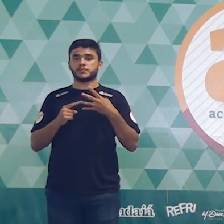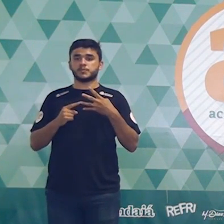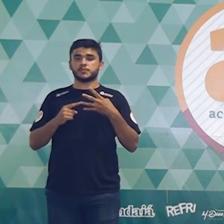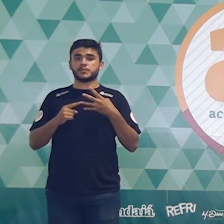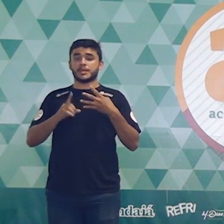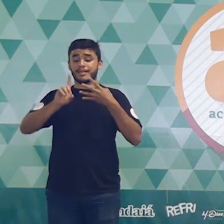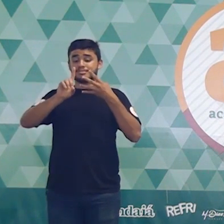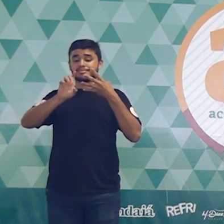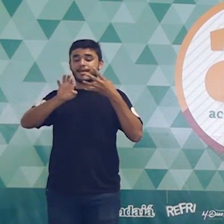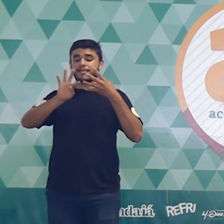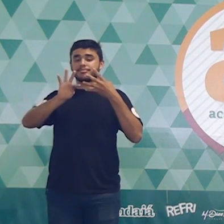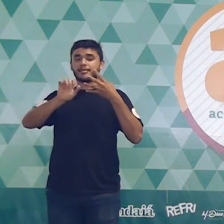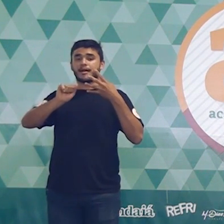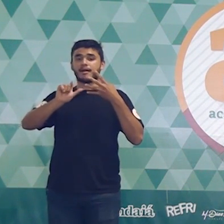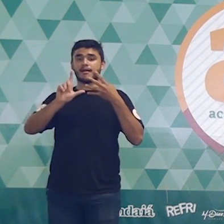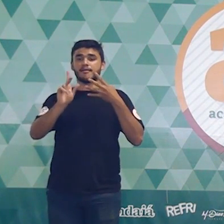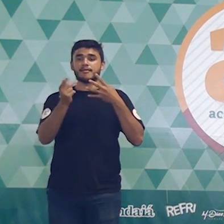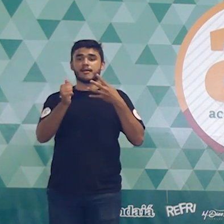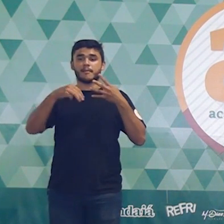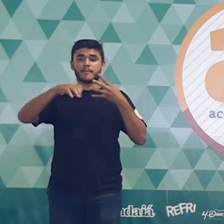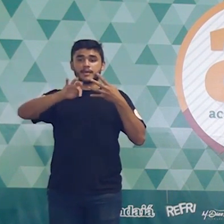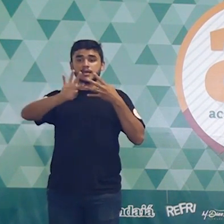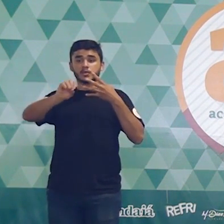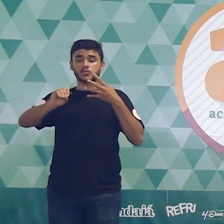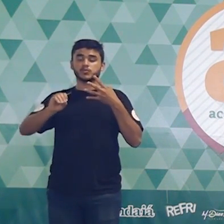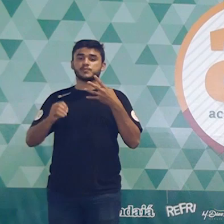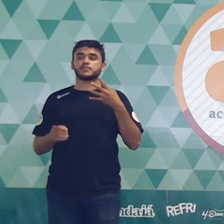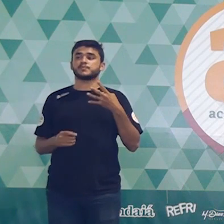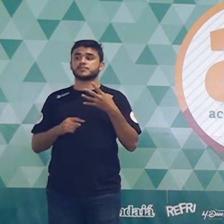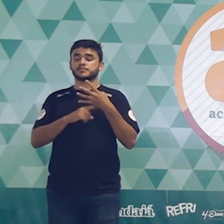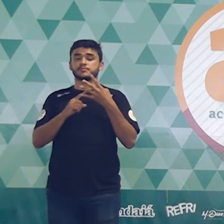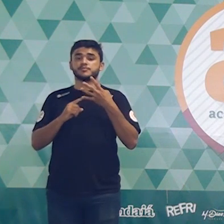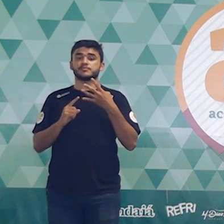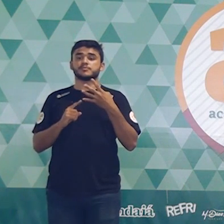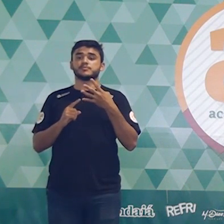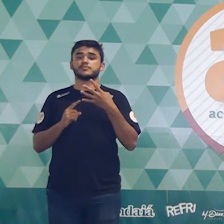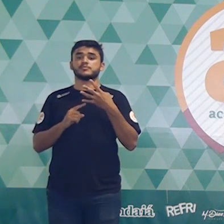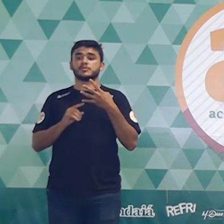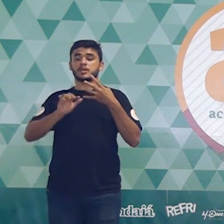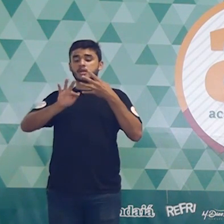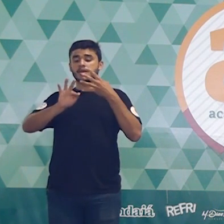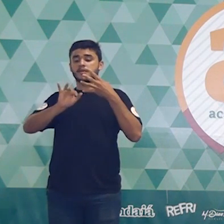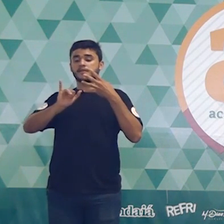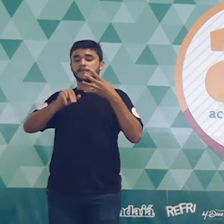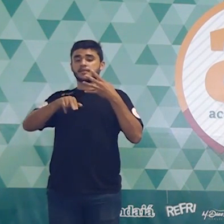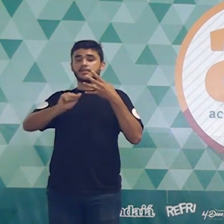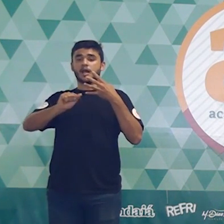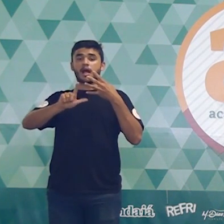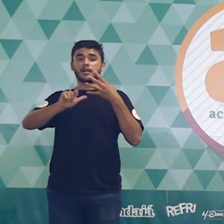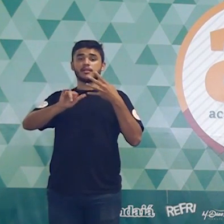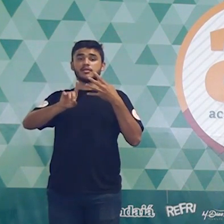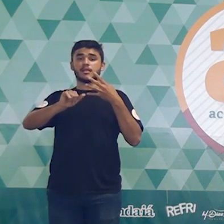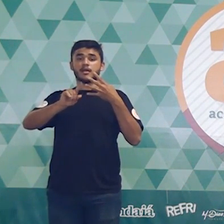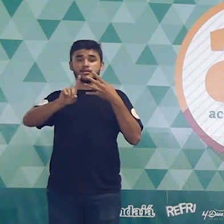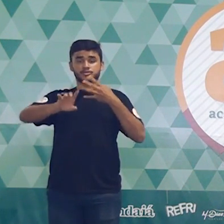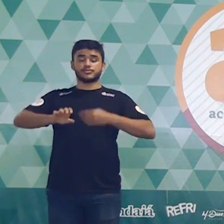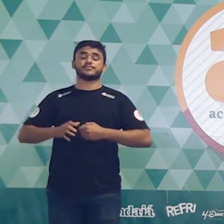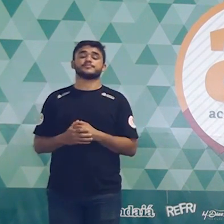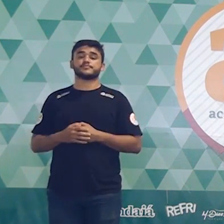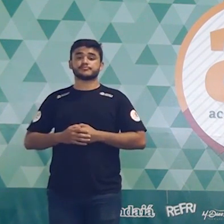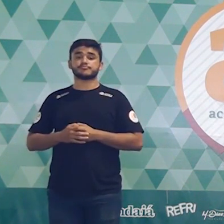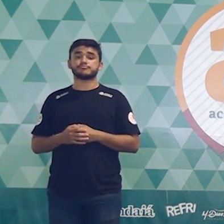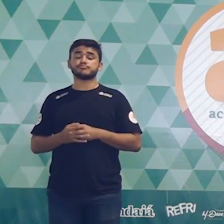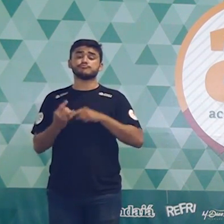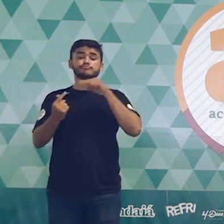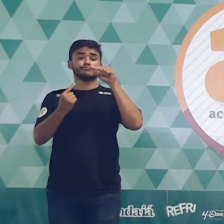o detalhamento, tá certo? Que são explicações a mais, informações, e a finalidade, ou o efeito. A fim de